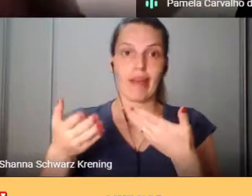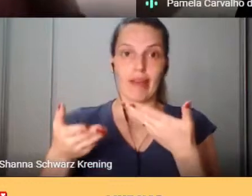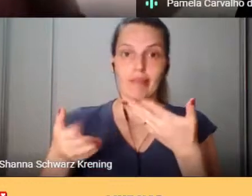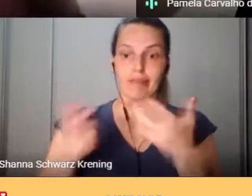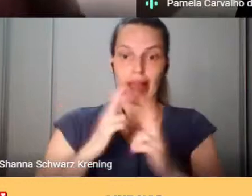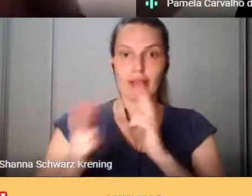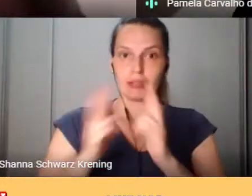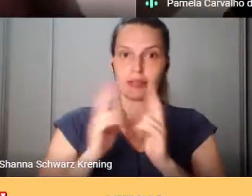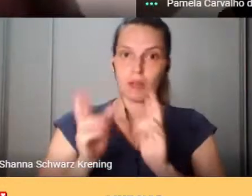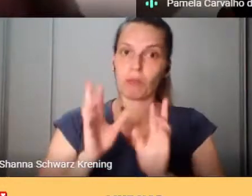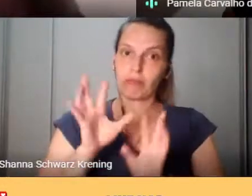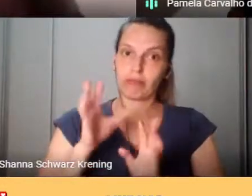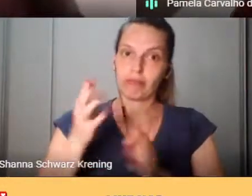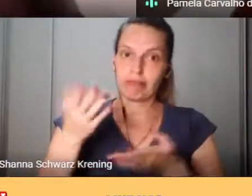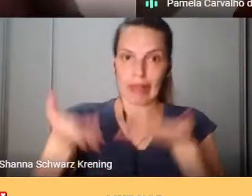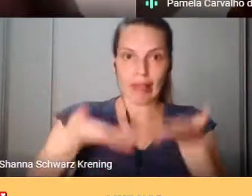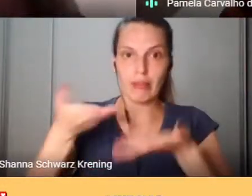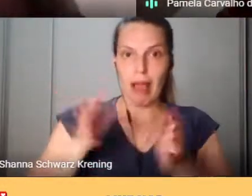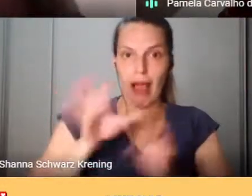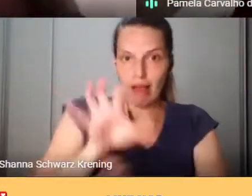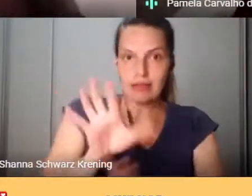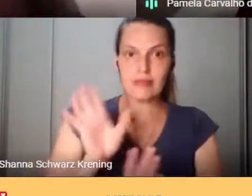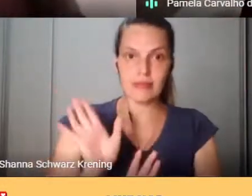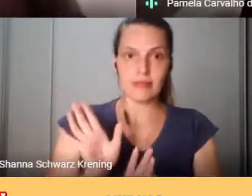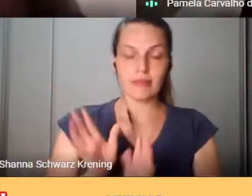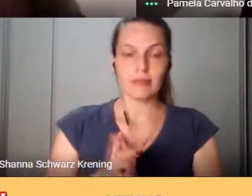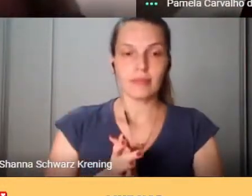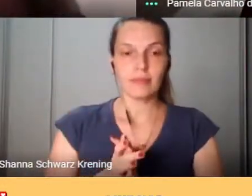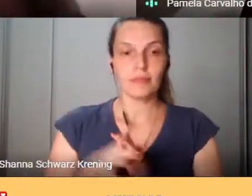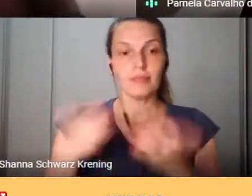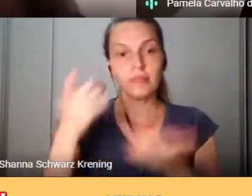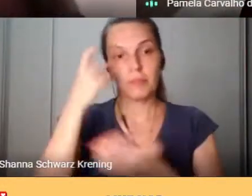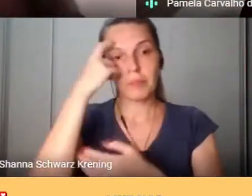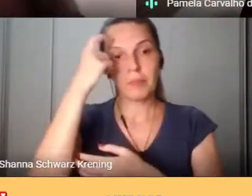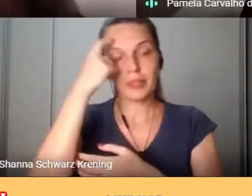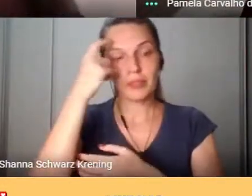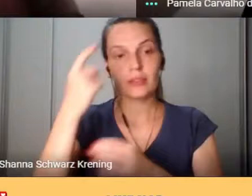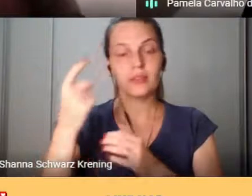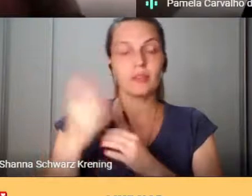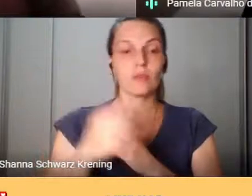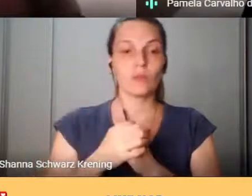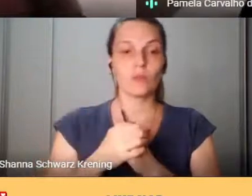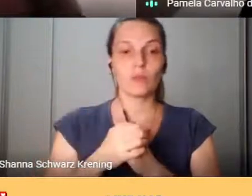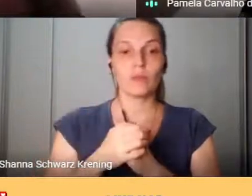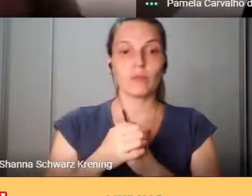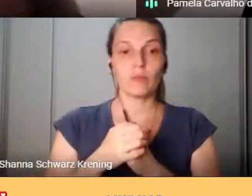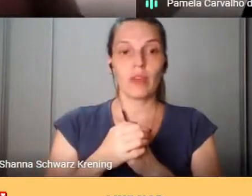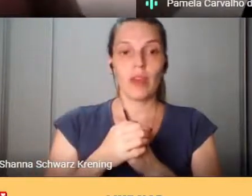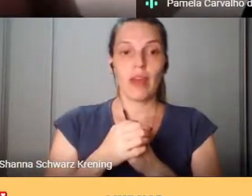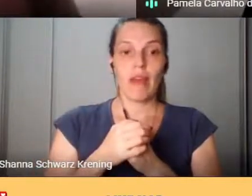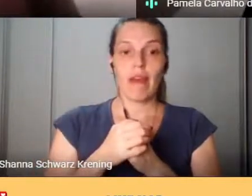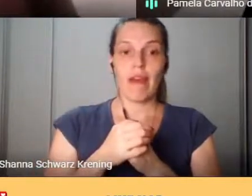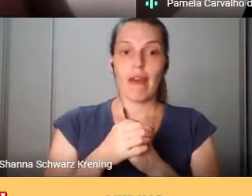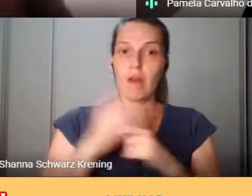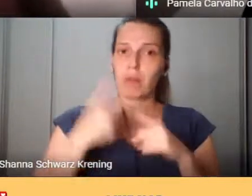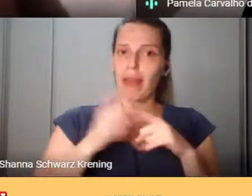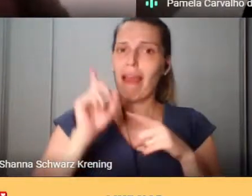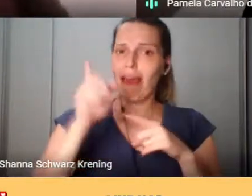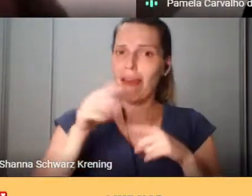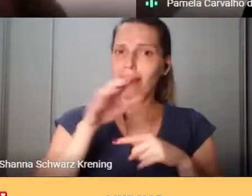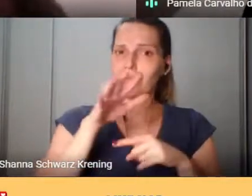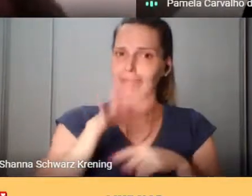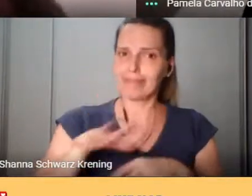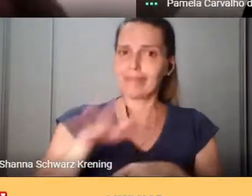Esses equívocos que a gente tem por pensar que a gente está falando de ambientes tão diferentes. E hoje a gente está sentindo